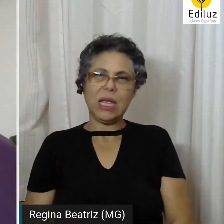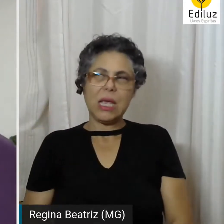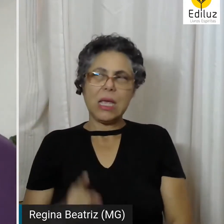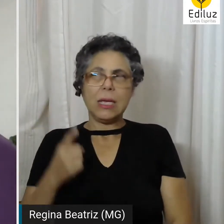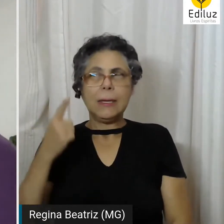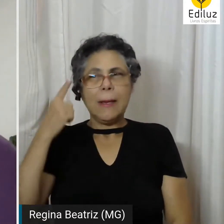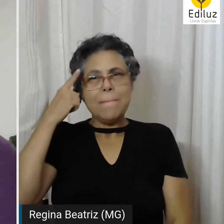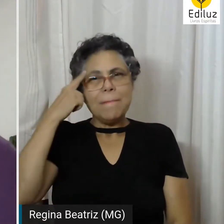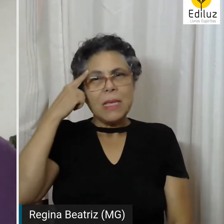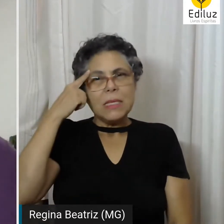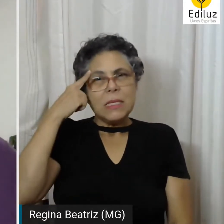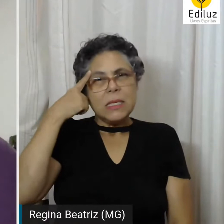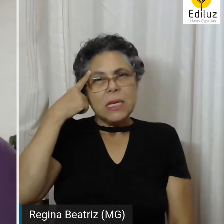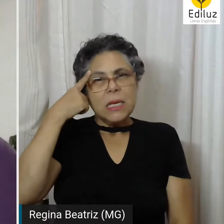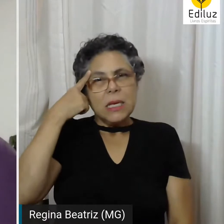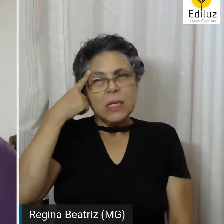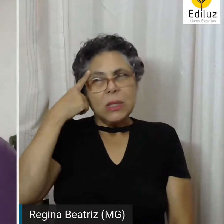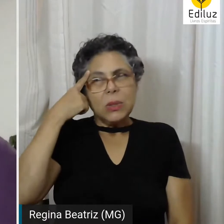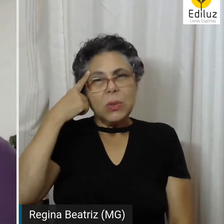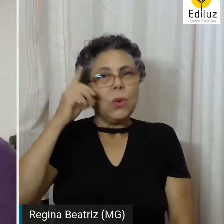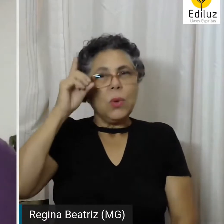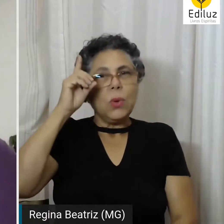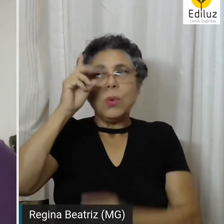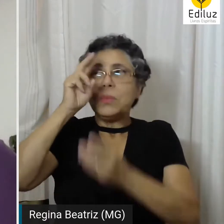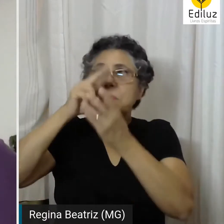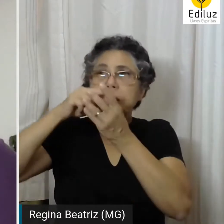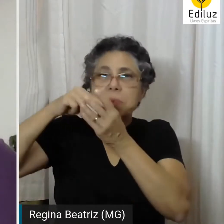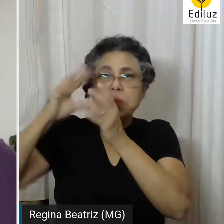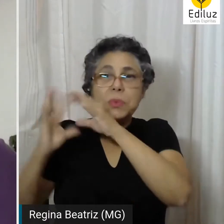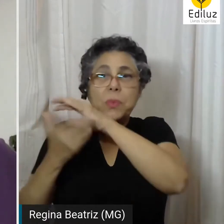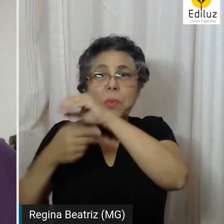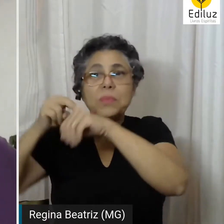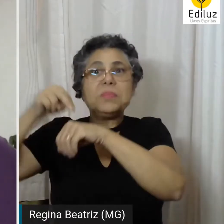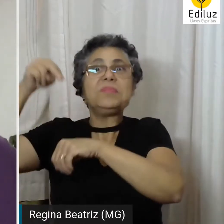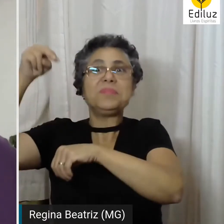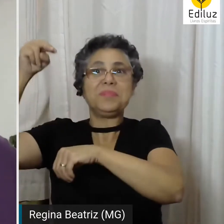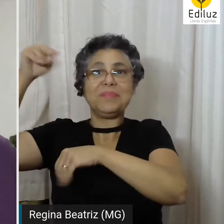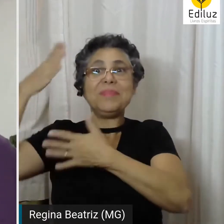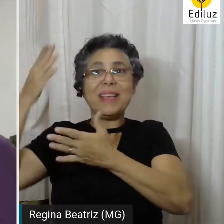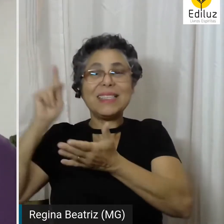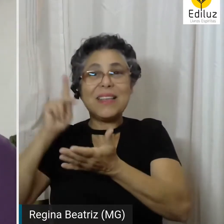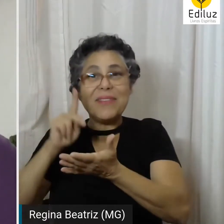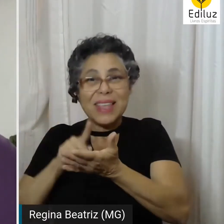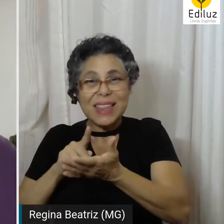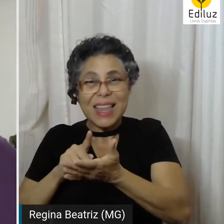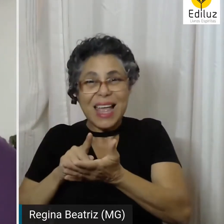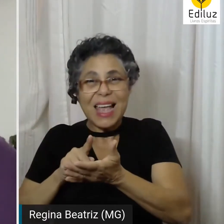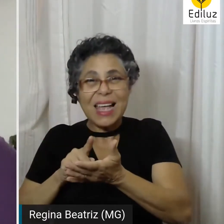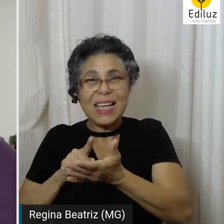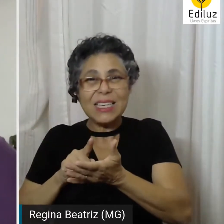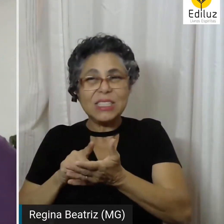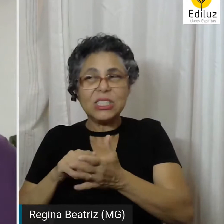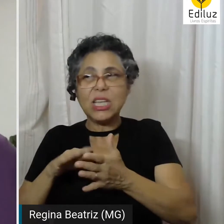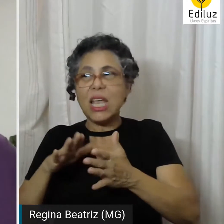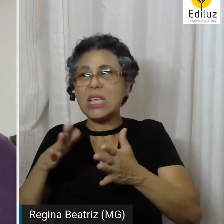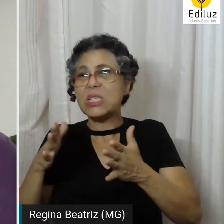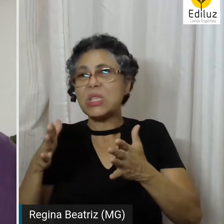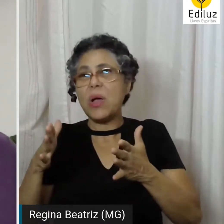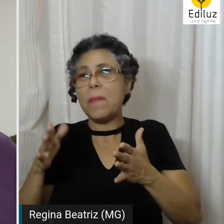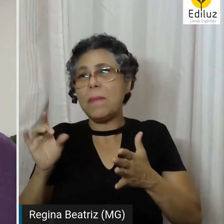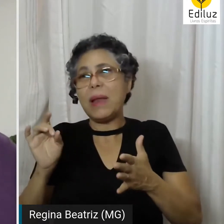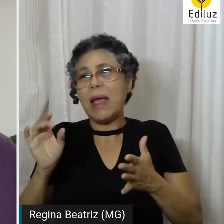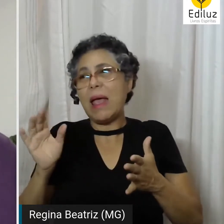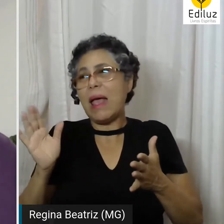atendendo à dimensão espiritual, quando na verdade atua simplesmente de forma muitas